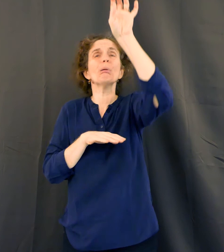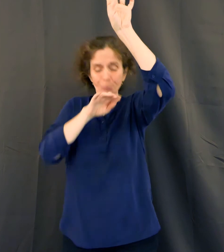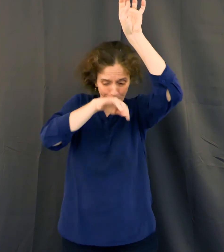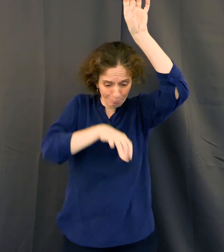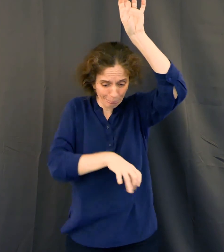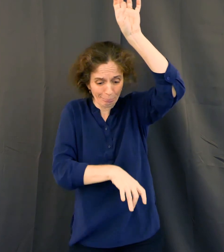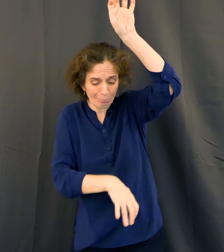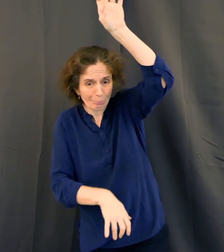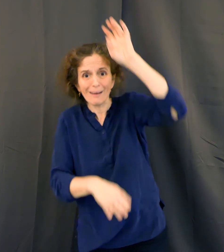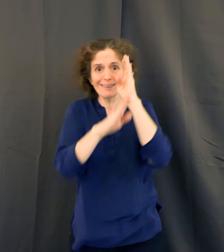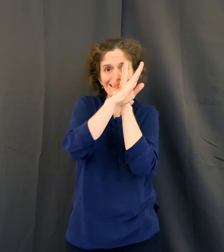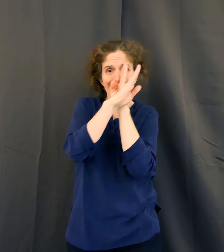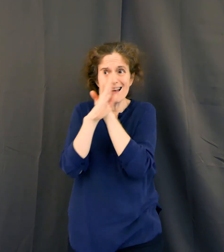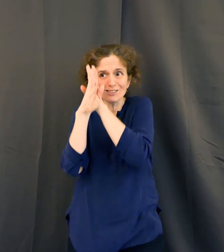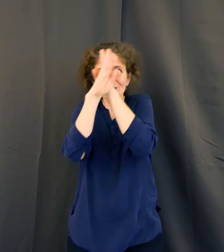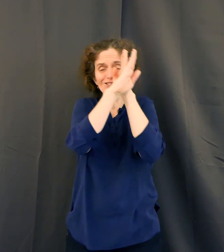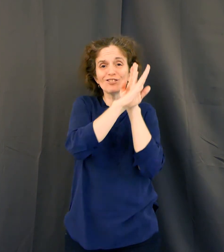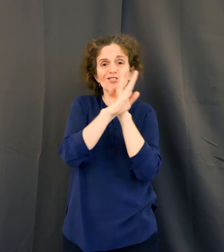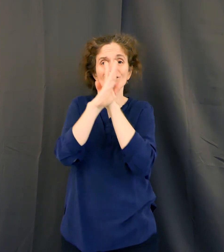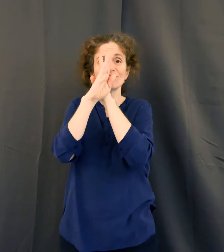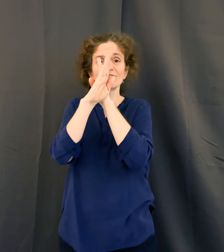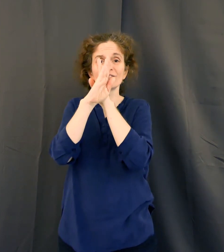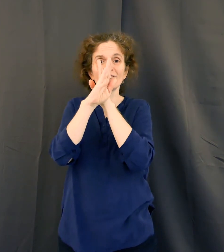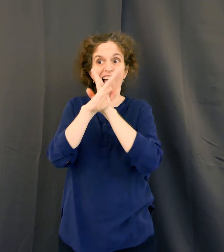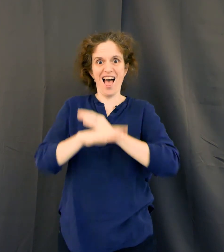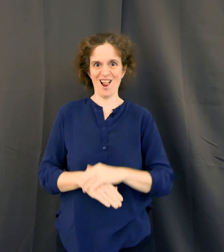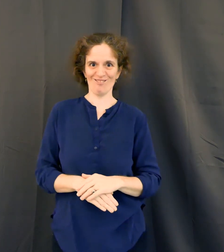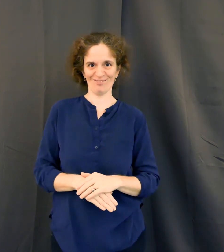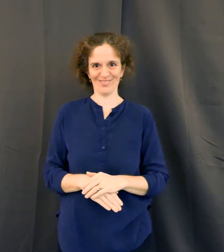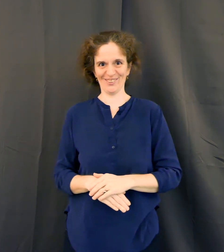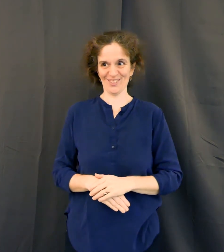ménage. Elles ont dû se réfugier et se cacher.